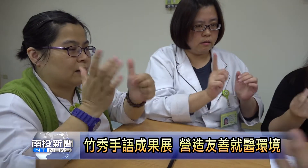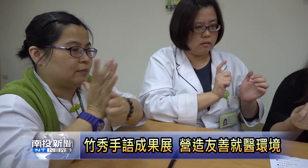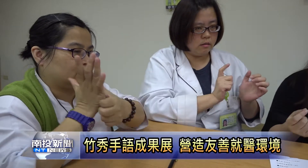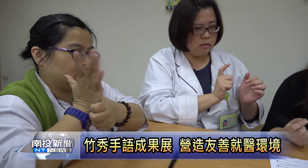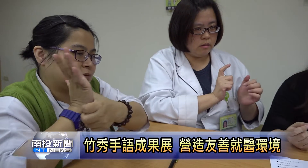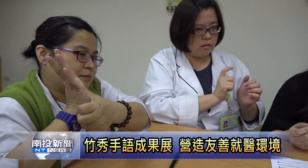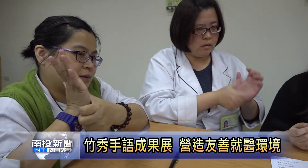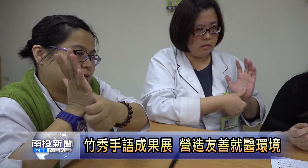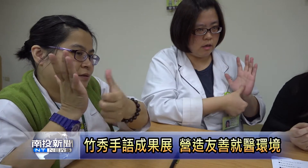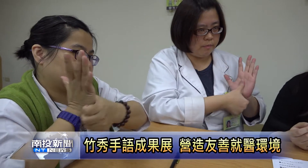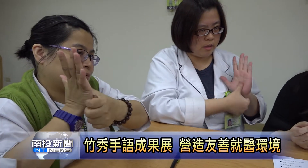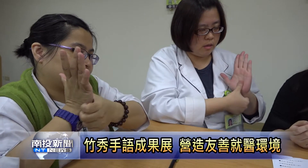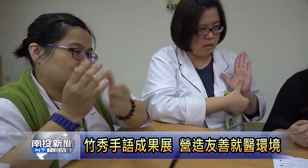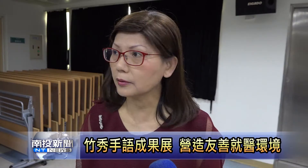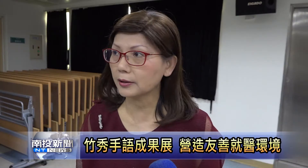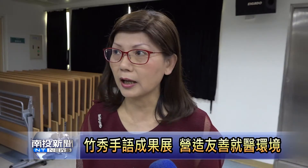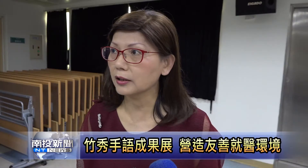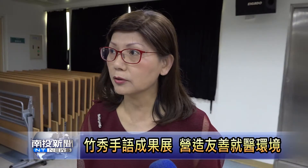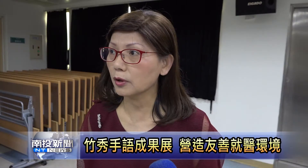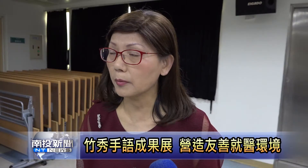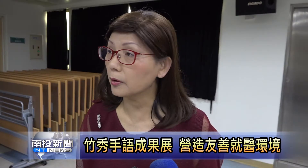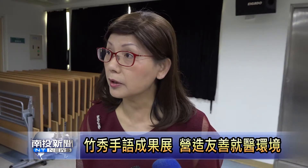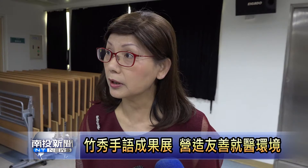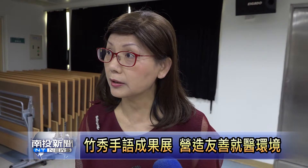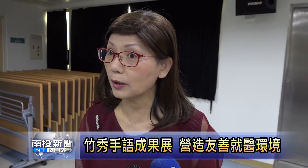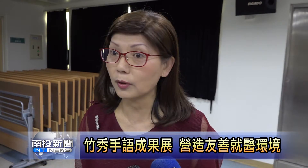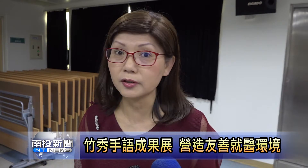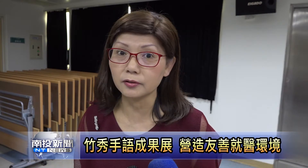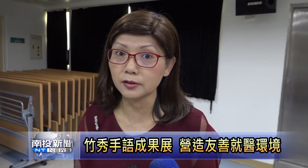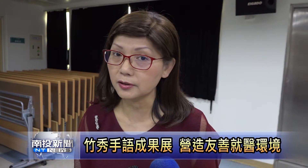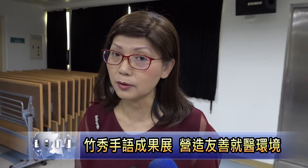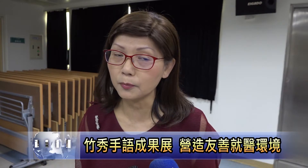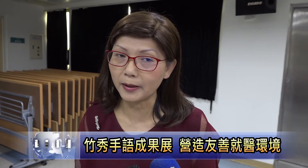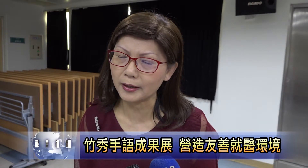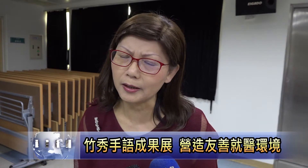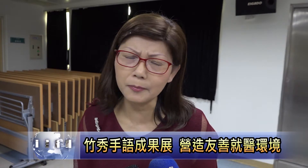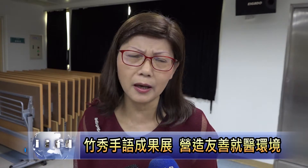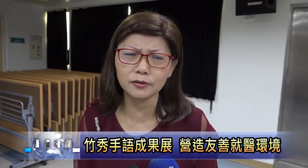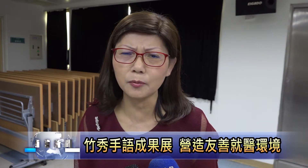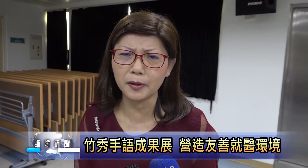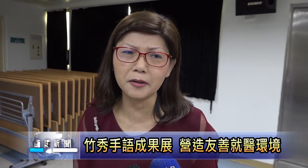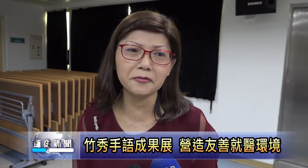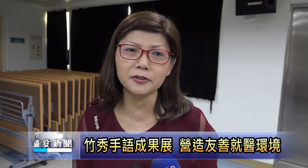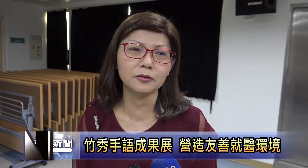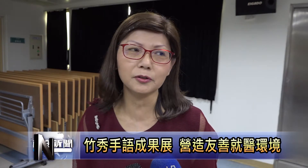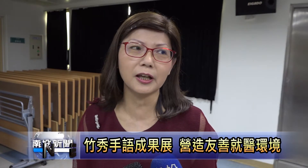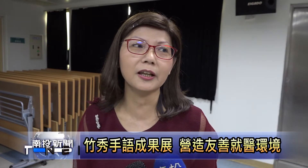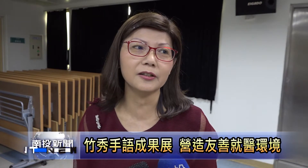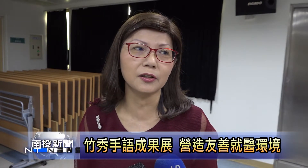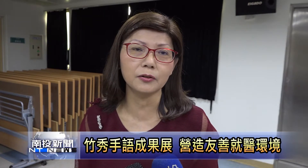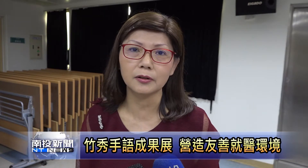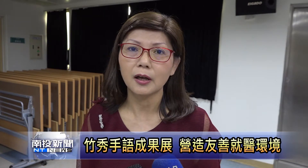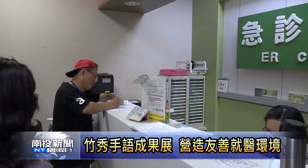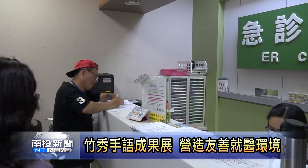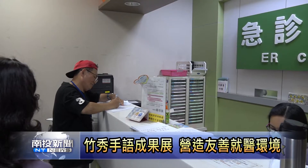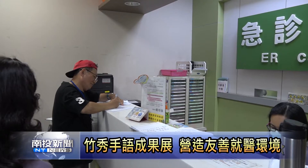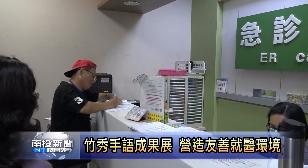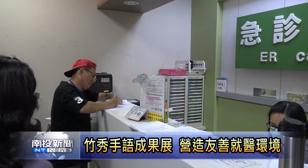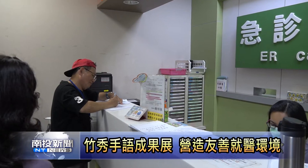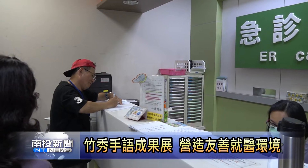月上课的期间都没有在打瞌睡没有一个人在玩手机几乎每一秒钟每一分钟都在练手艺为了让来到病